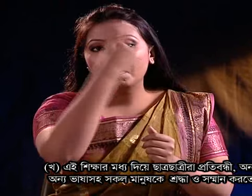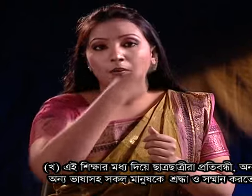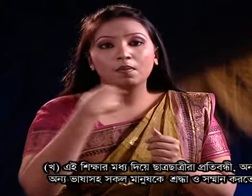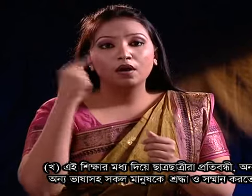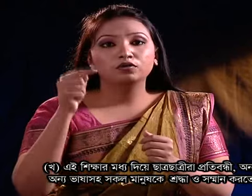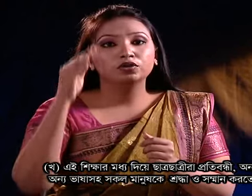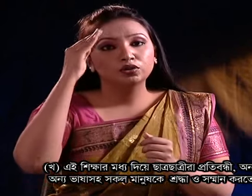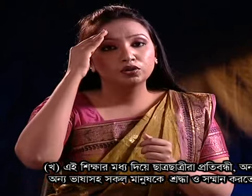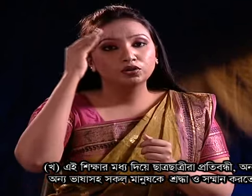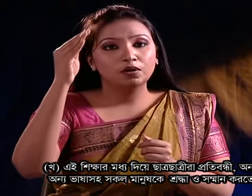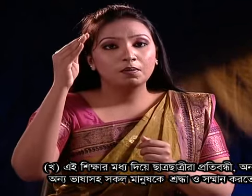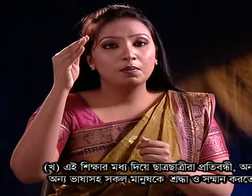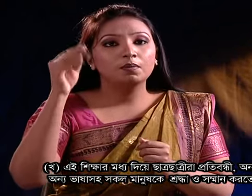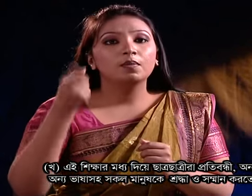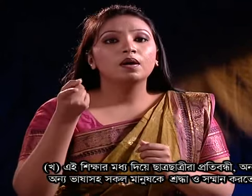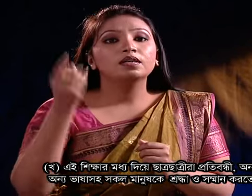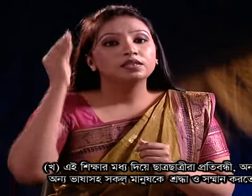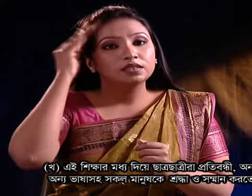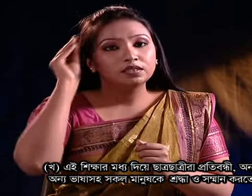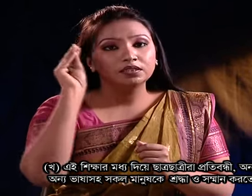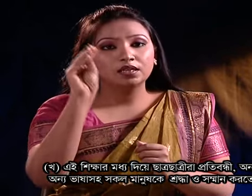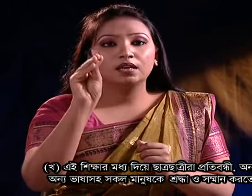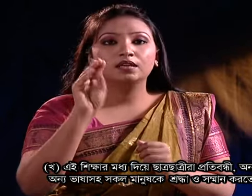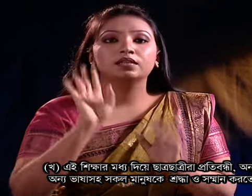ও সম্মান করতে শিখে।